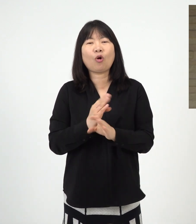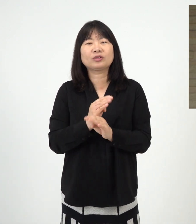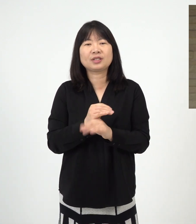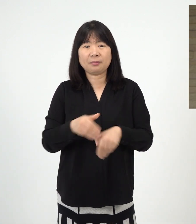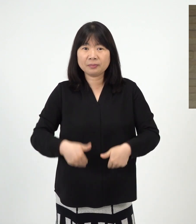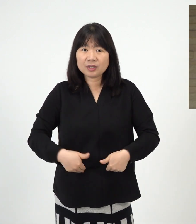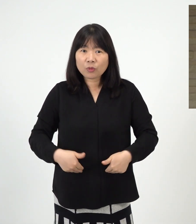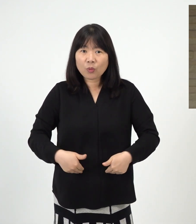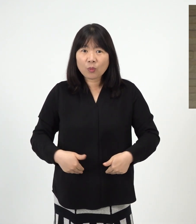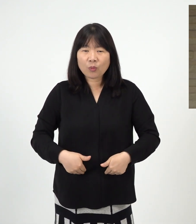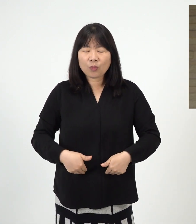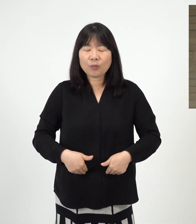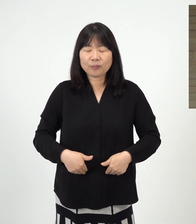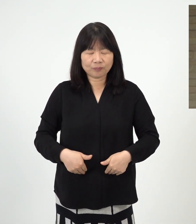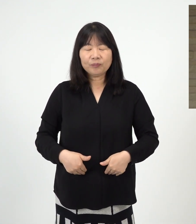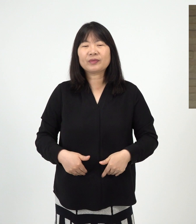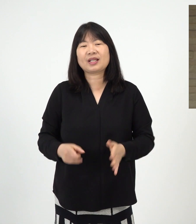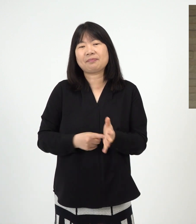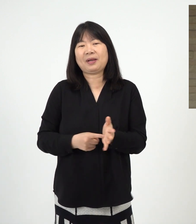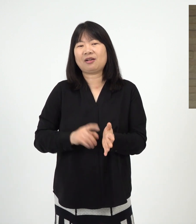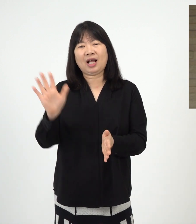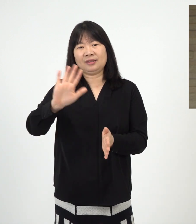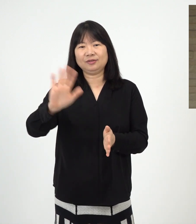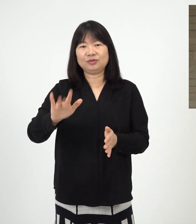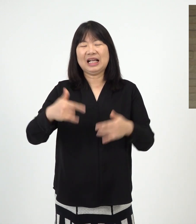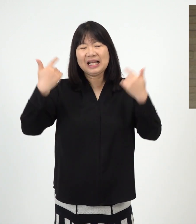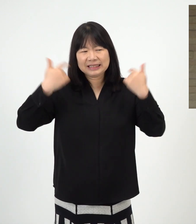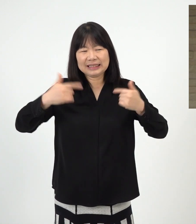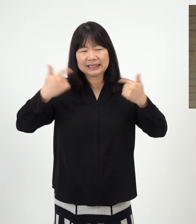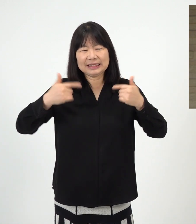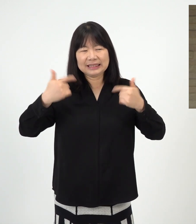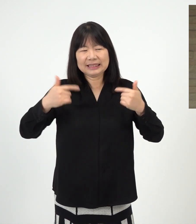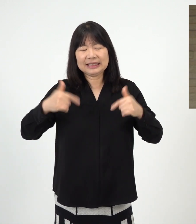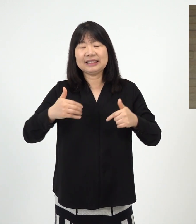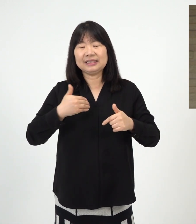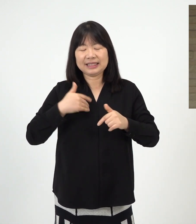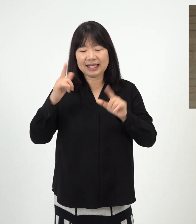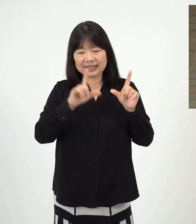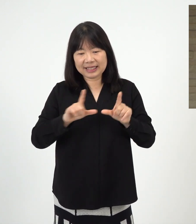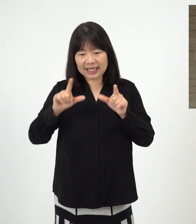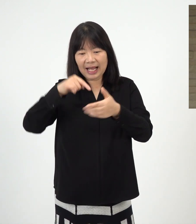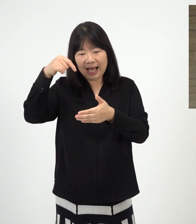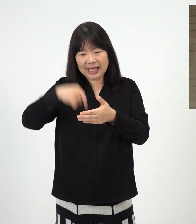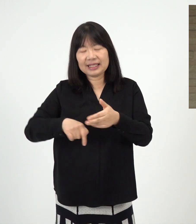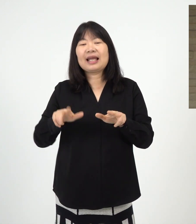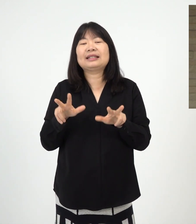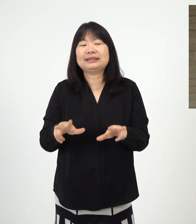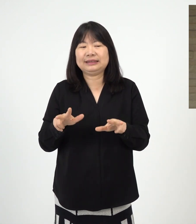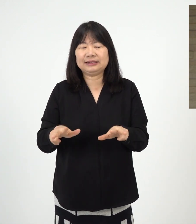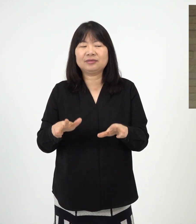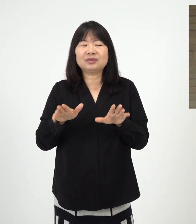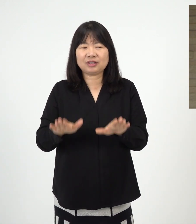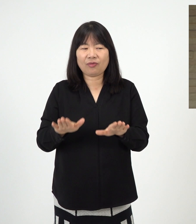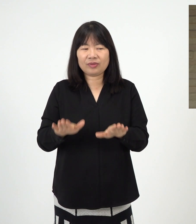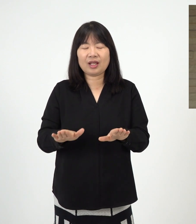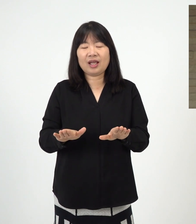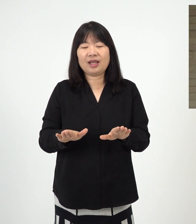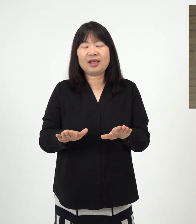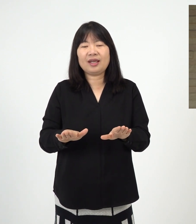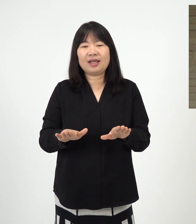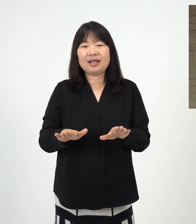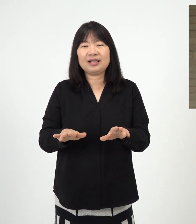되었습니까? 일상, 늘, 지금, 현재,